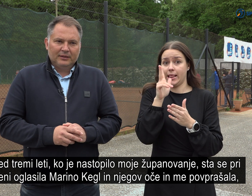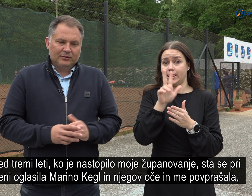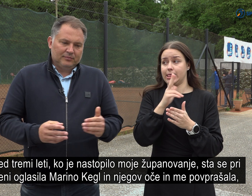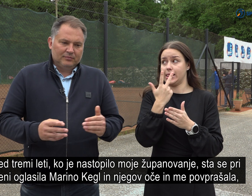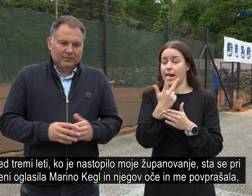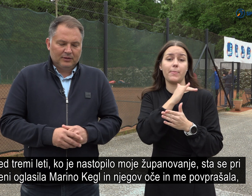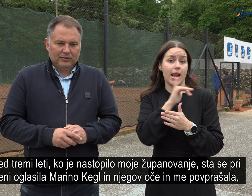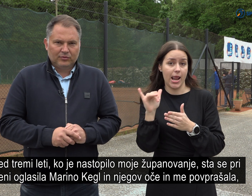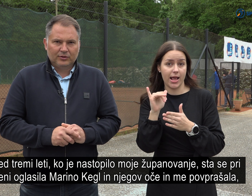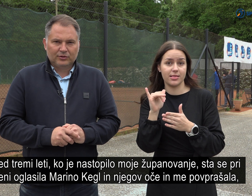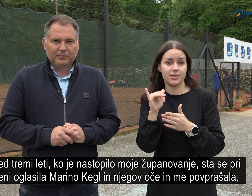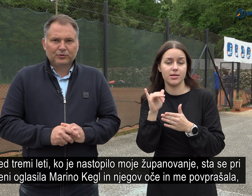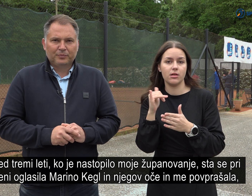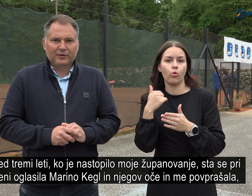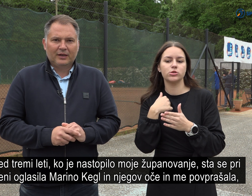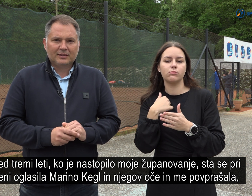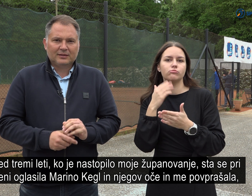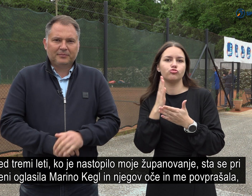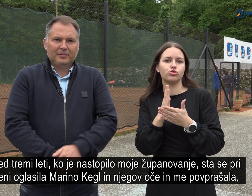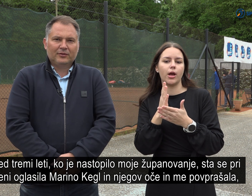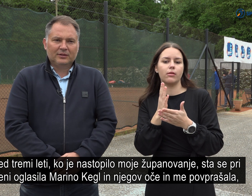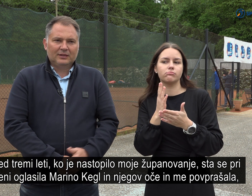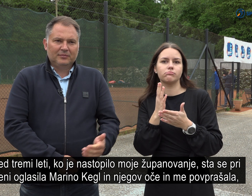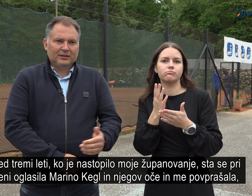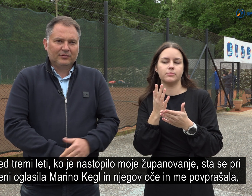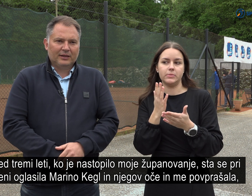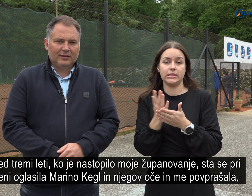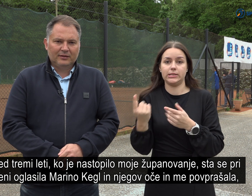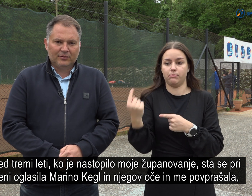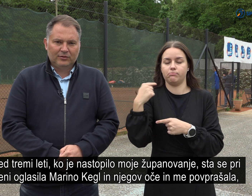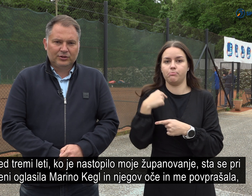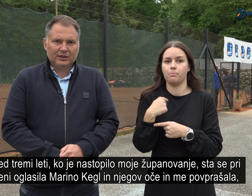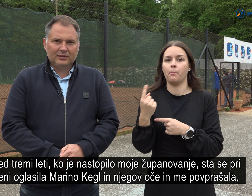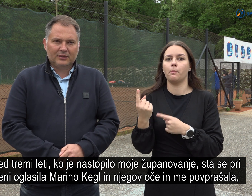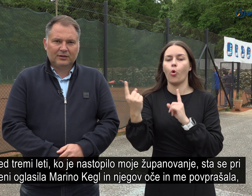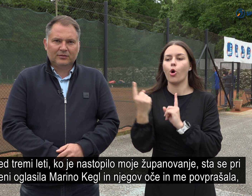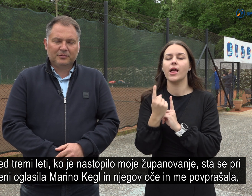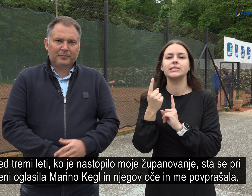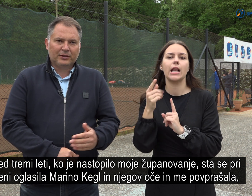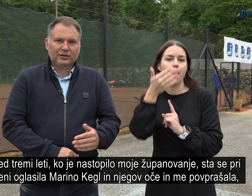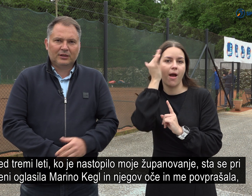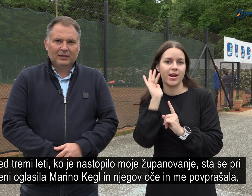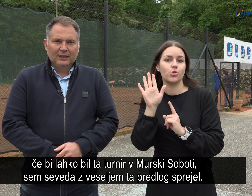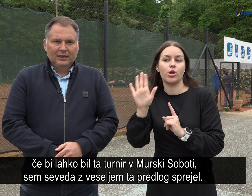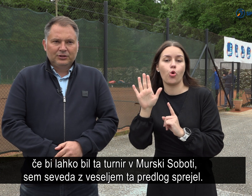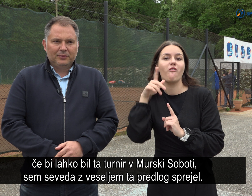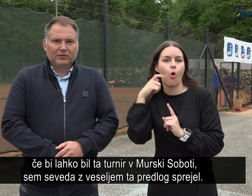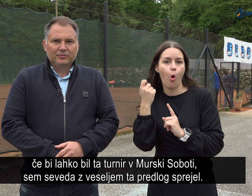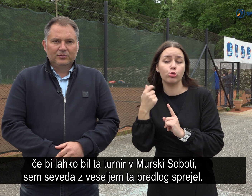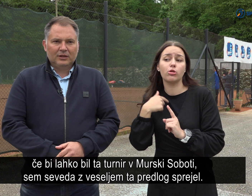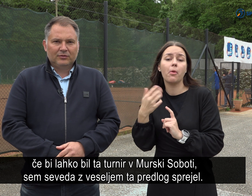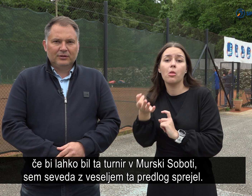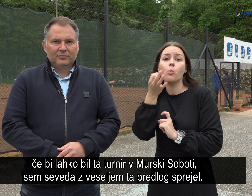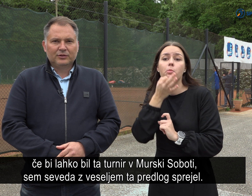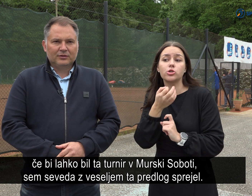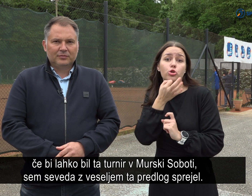pri meni, ko sem nekako nastopil županovanje, sta se pri meni oglasila Marino Kegel in njegov oče in nekako me poprašala, če bi lahko